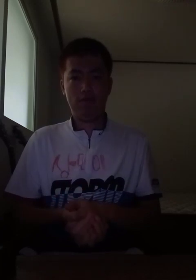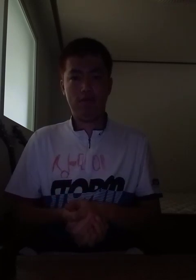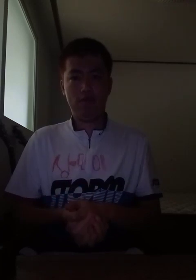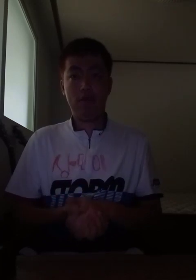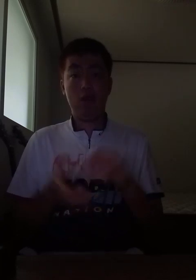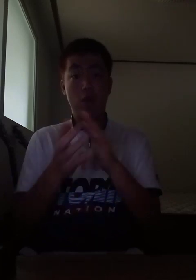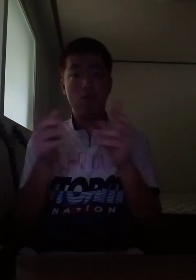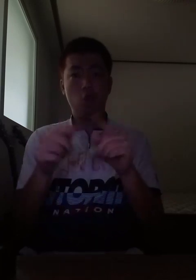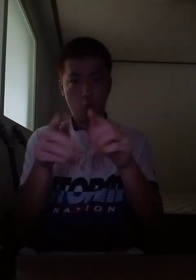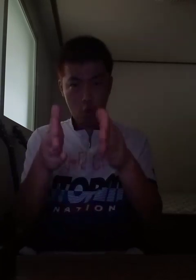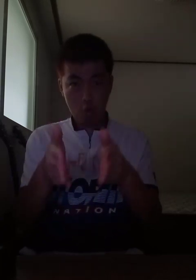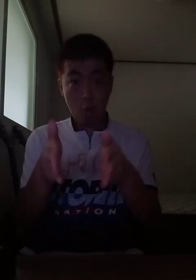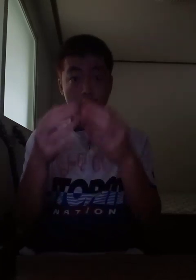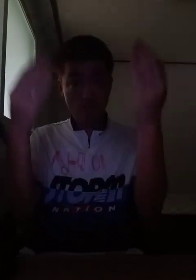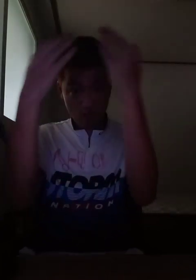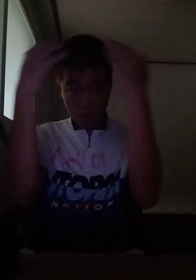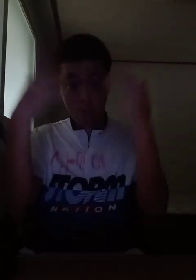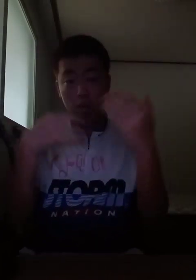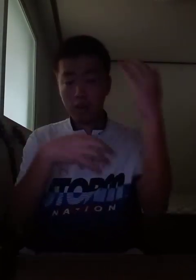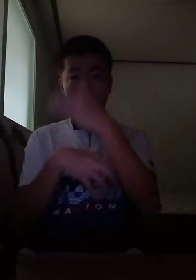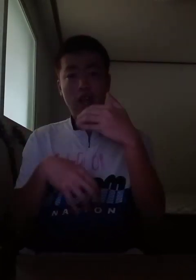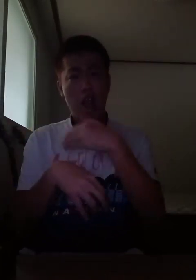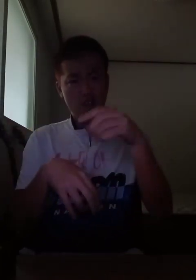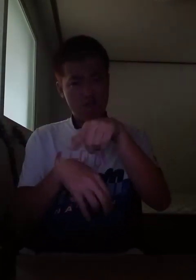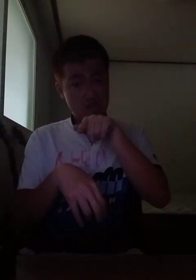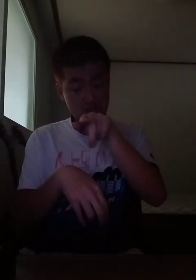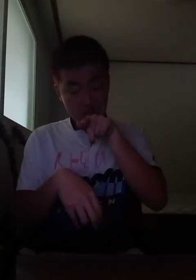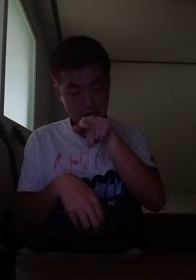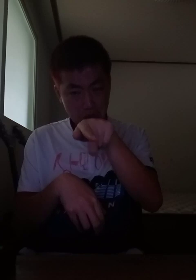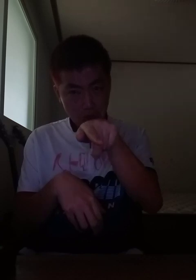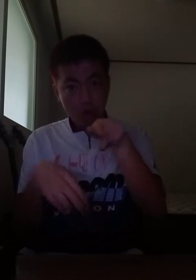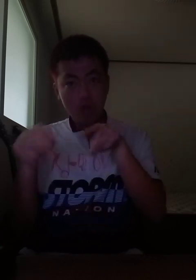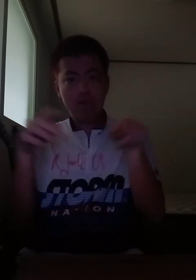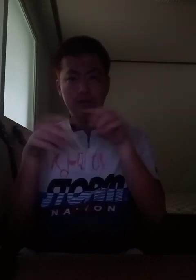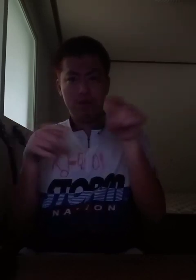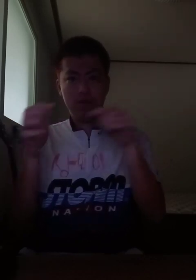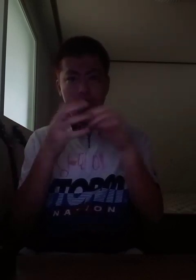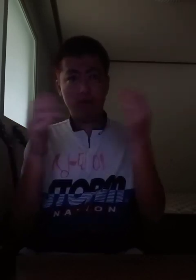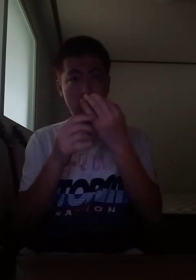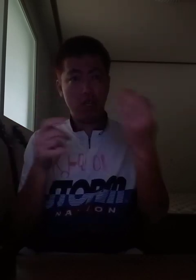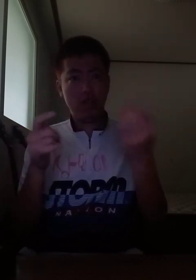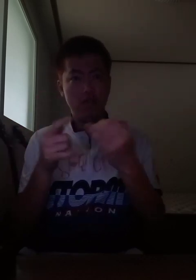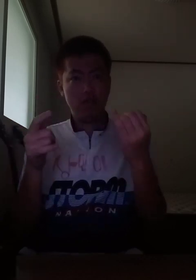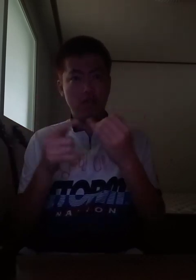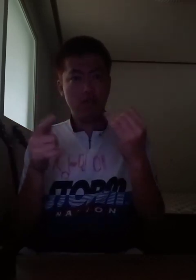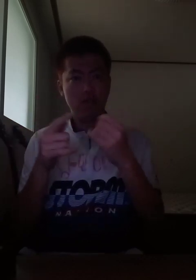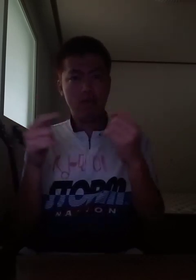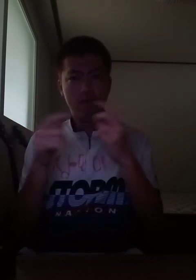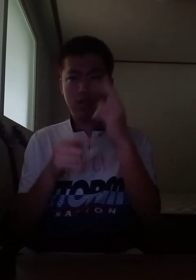서울의 한 골목, 모자를 쓴 남성이 여성을 뒤쫓습니다. 집으로 침입하려다 구속된 신림동 성폭행 미수 사건